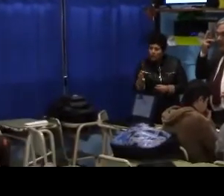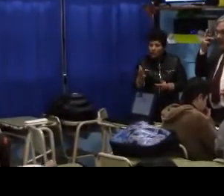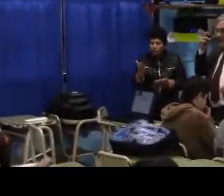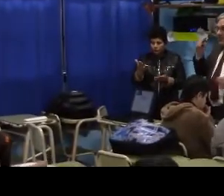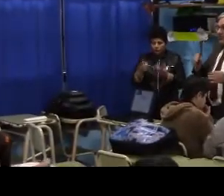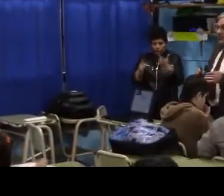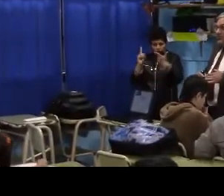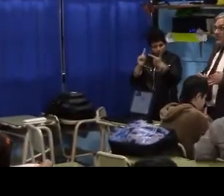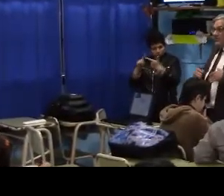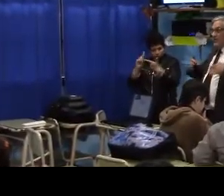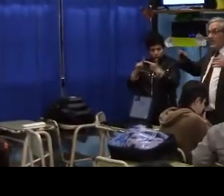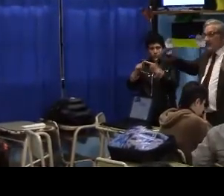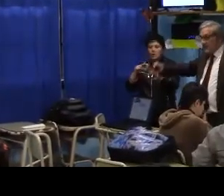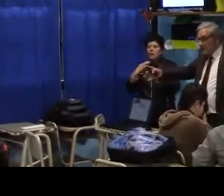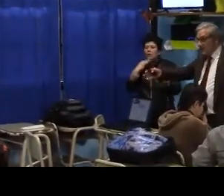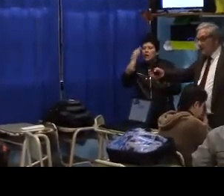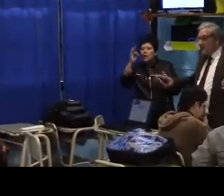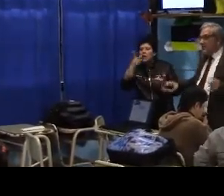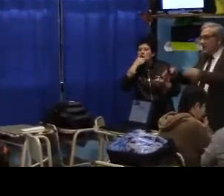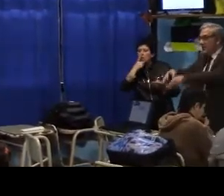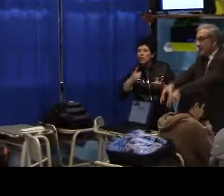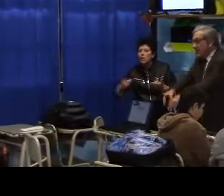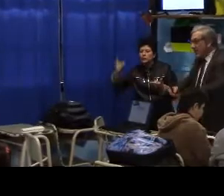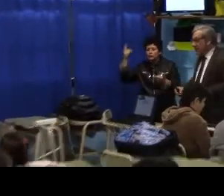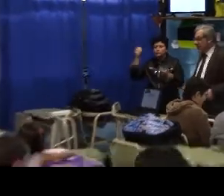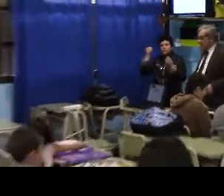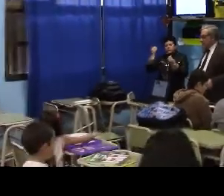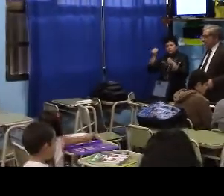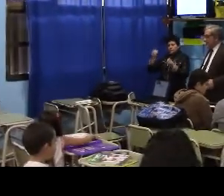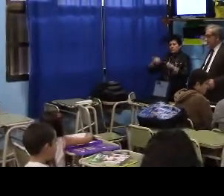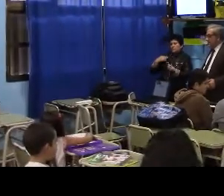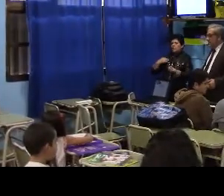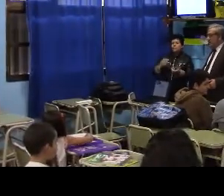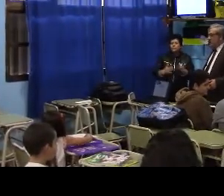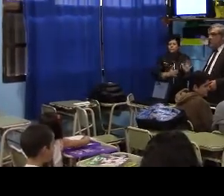Segundo plan, que sus descendientes rebelen a Dios.